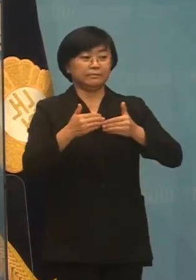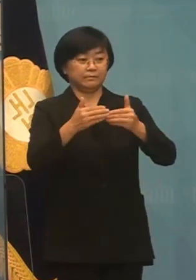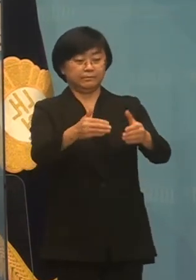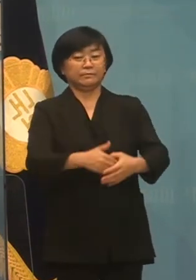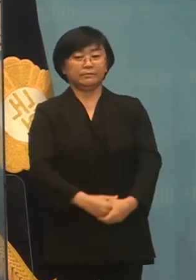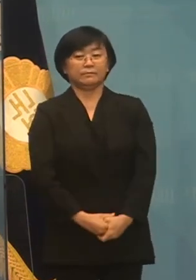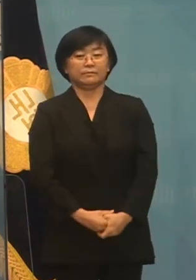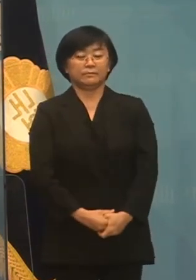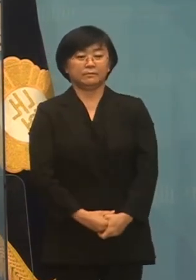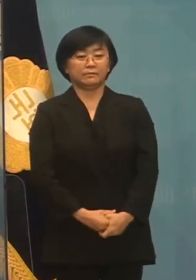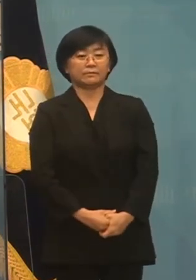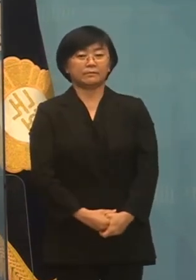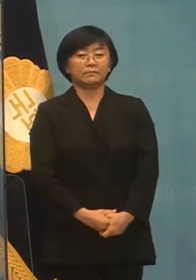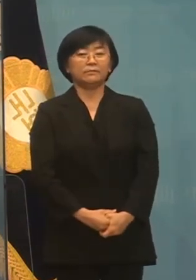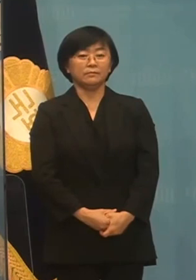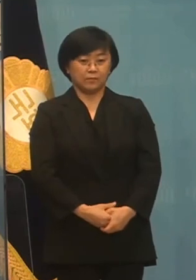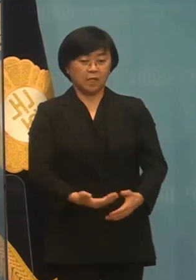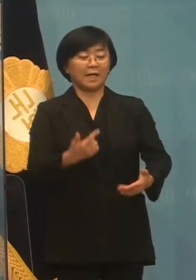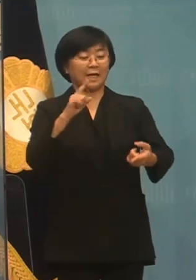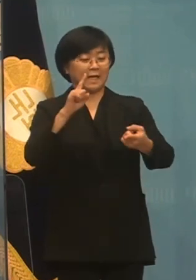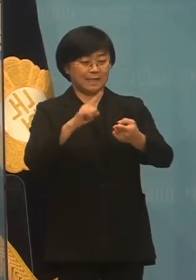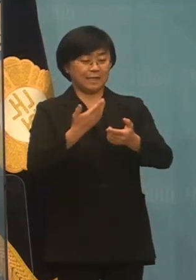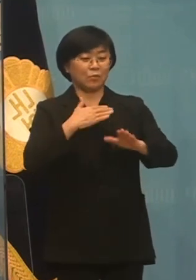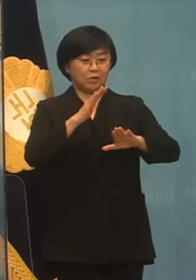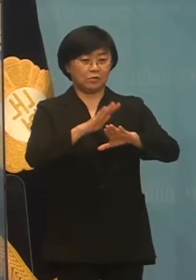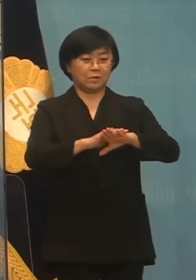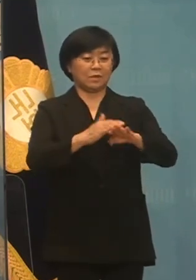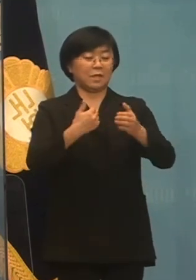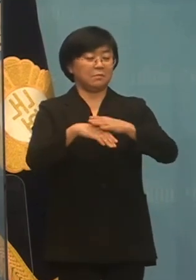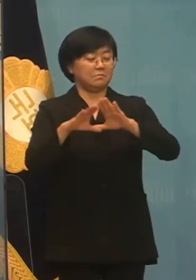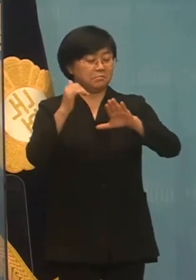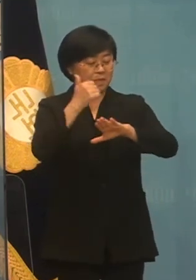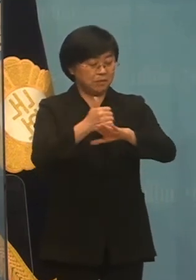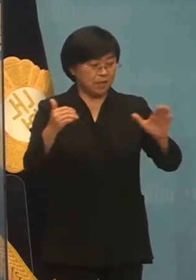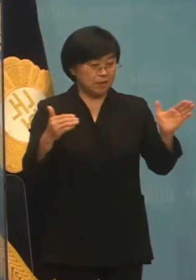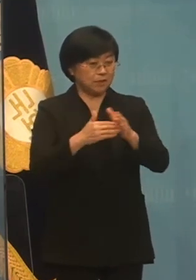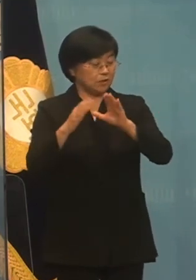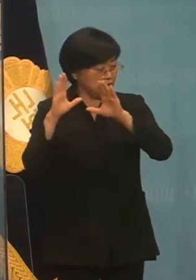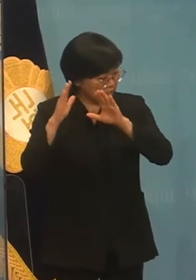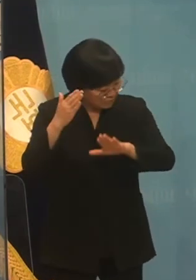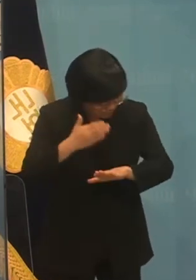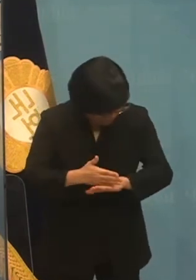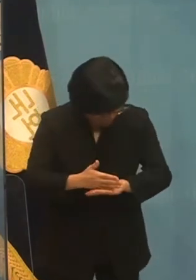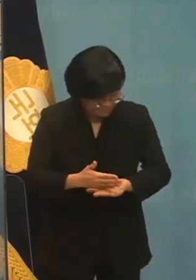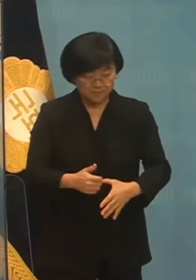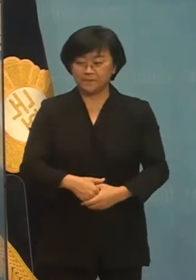하게 되었습니다. 요즘까지 참고해 주시면 감사하겠습니다. 네, 끝까지 들어주셔서 감사합니다.